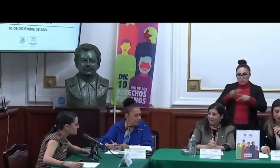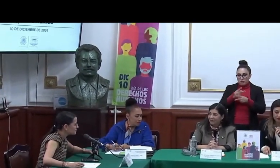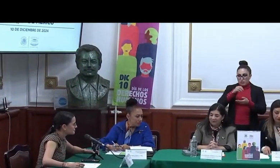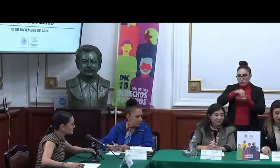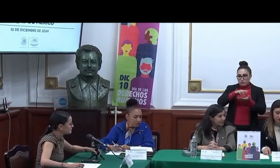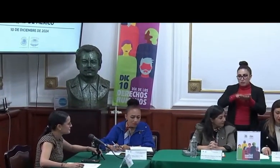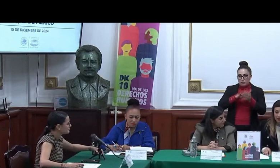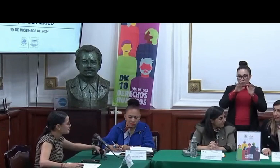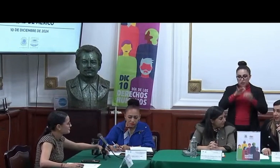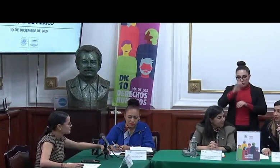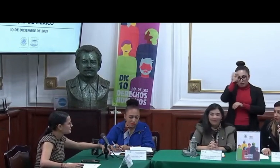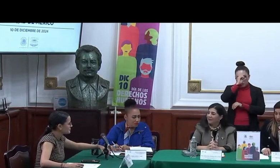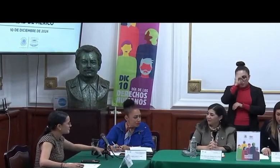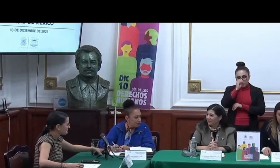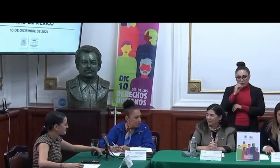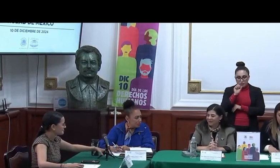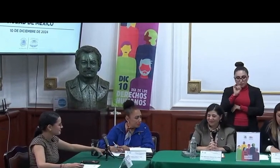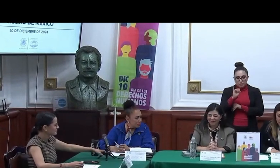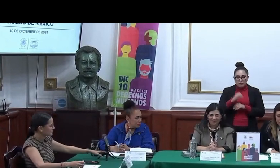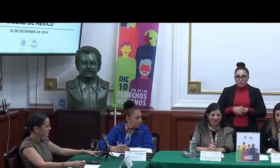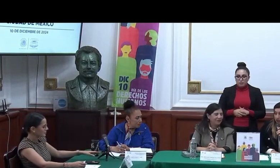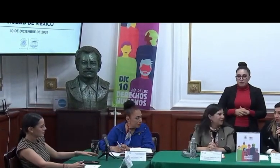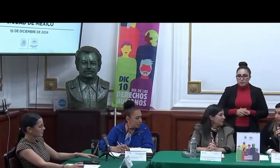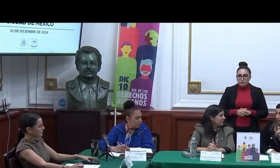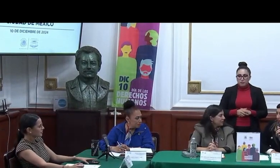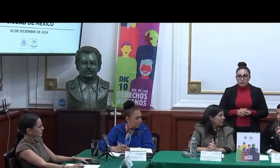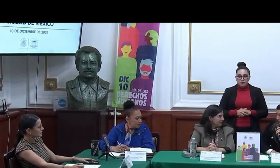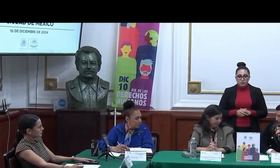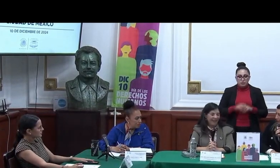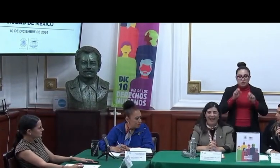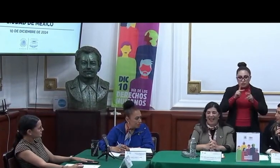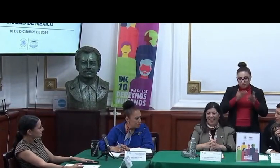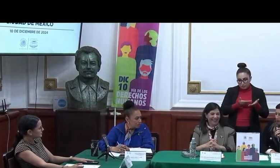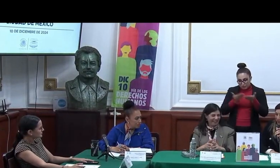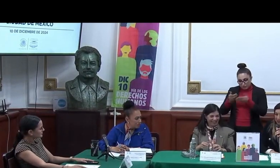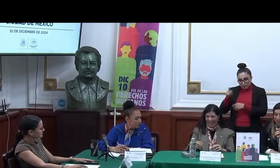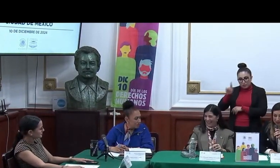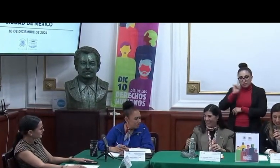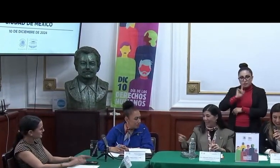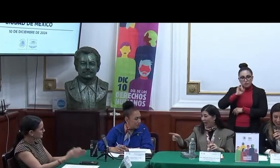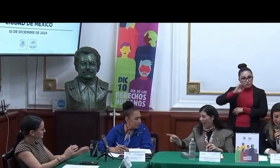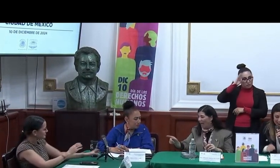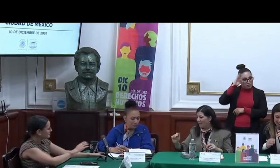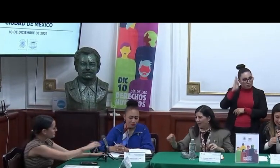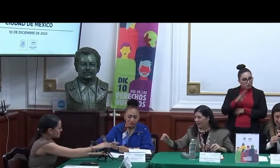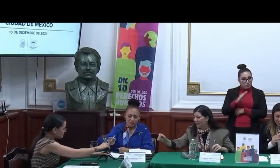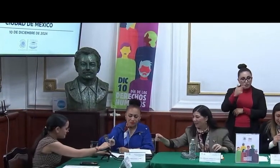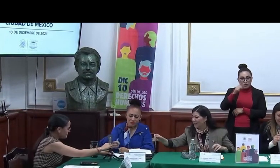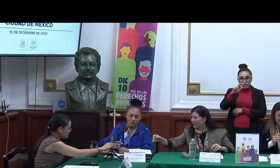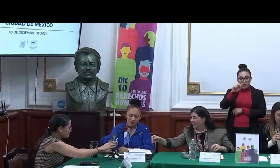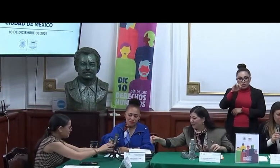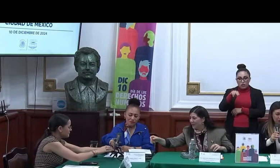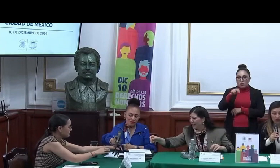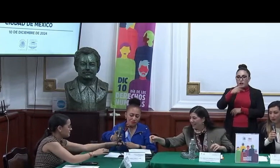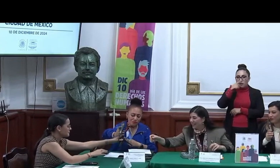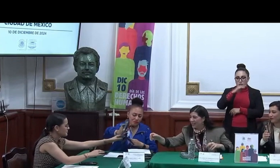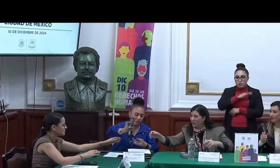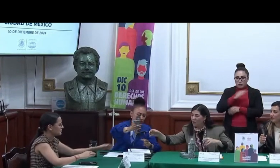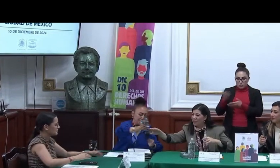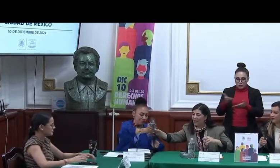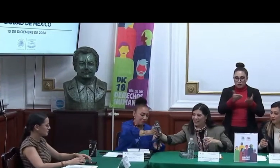Sí. Sí, gracias, diputada. Y bueno, sin más, ahora sí, doy el uso de la palabra a la maestra Geraldina, por